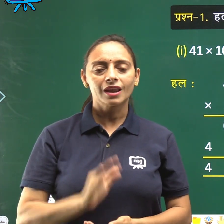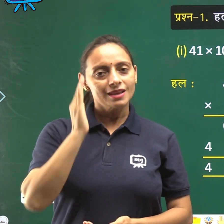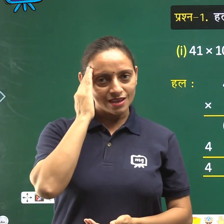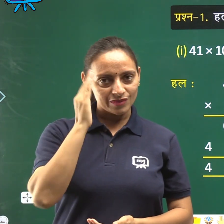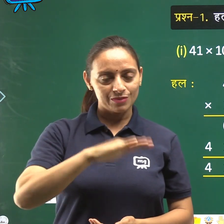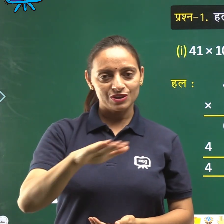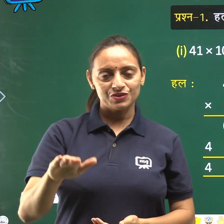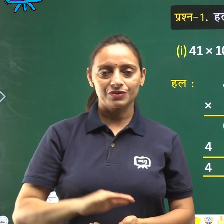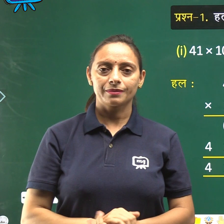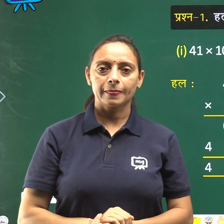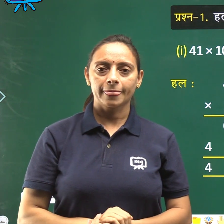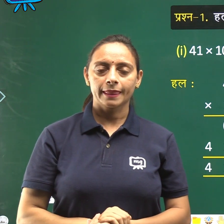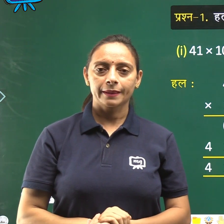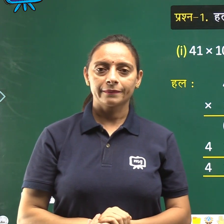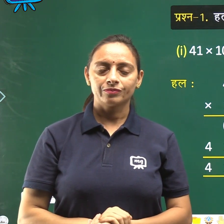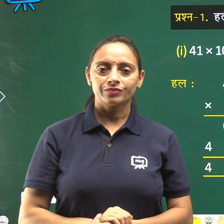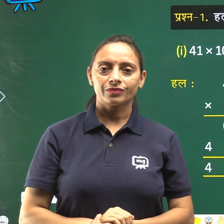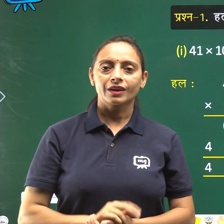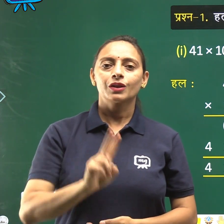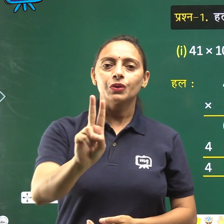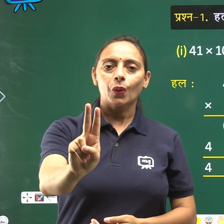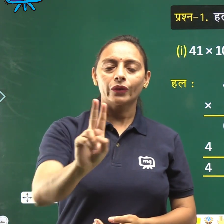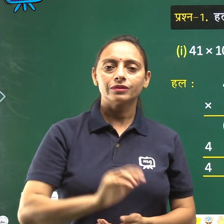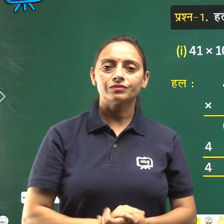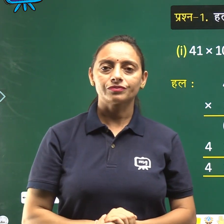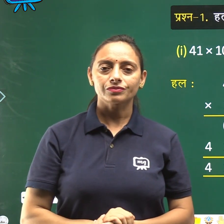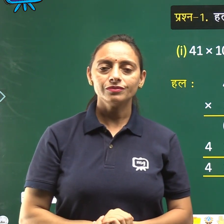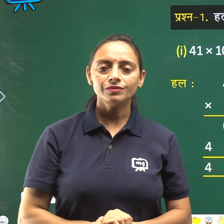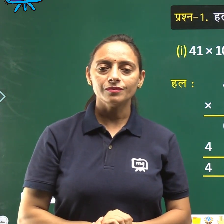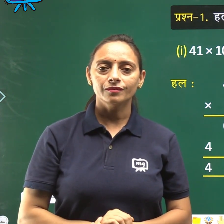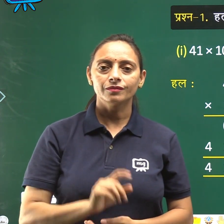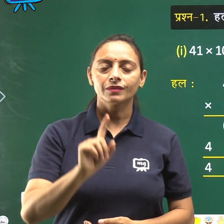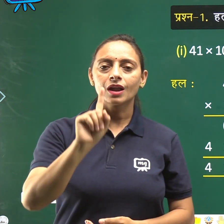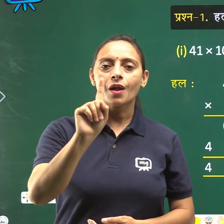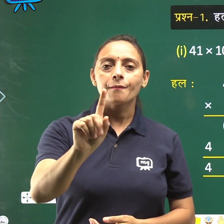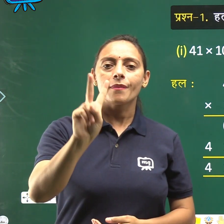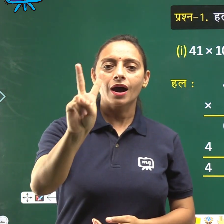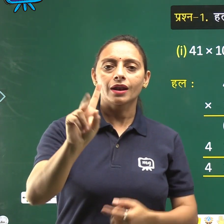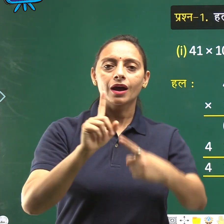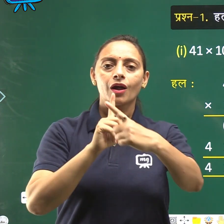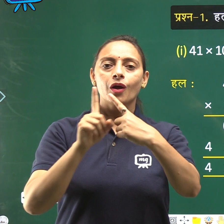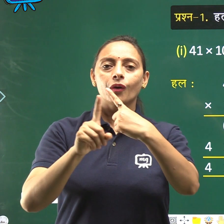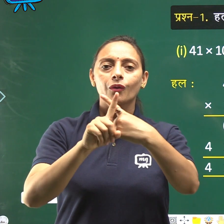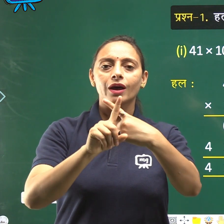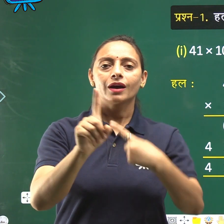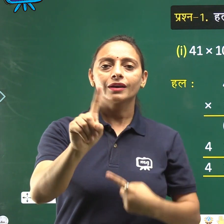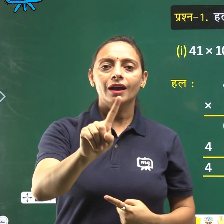समझ में आया बच्चों? नंबर 2 12 गुणा 11।